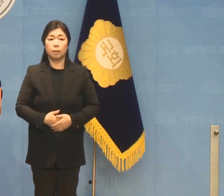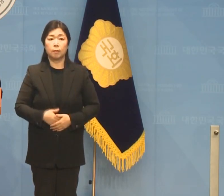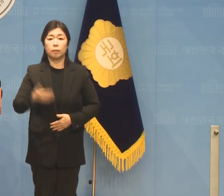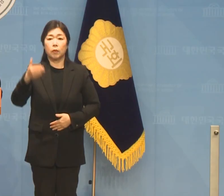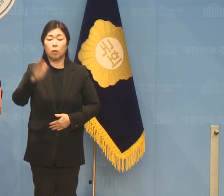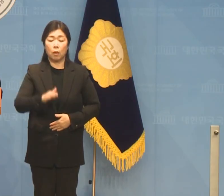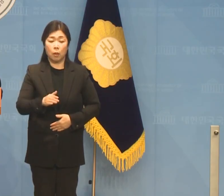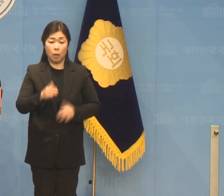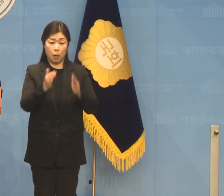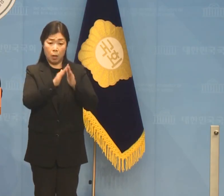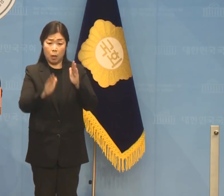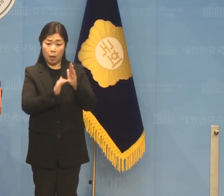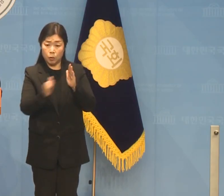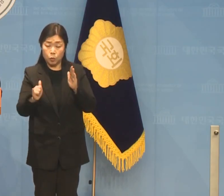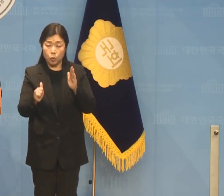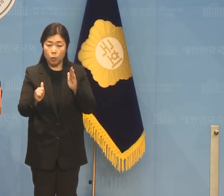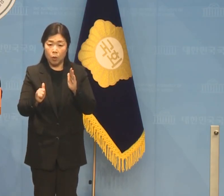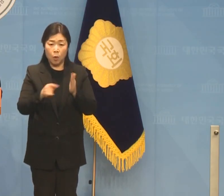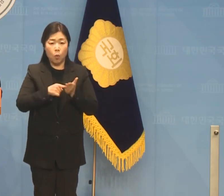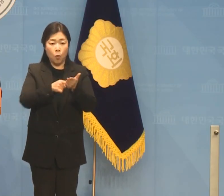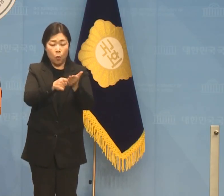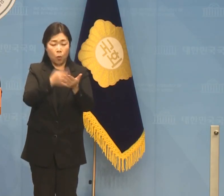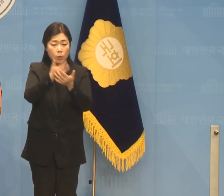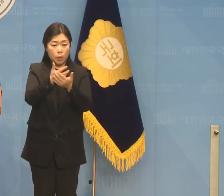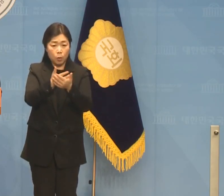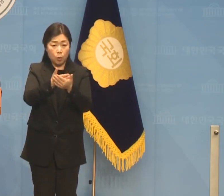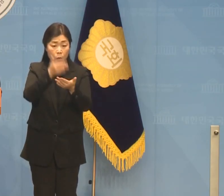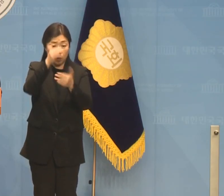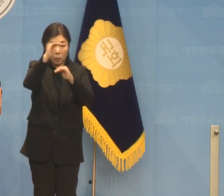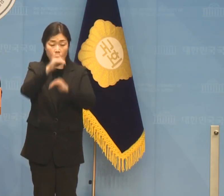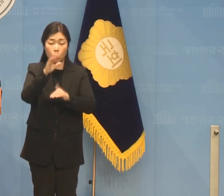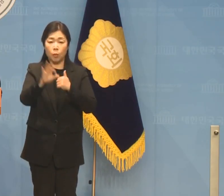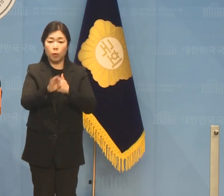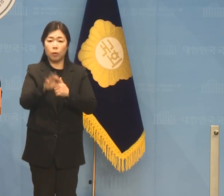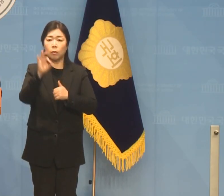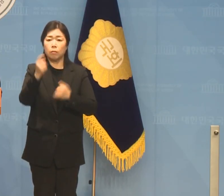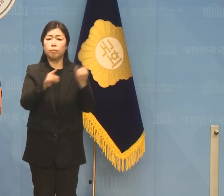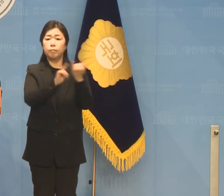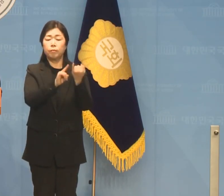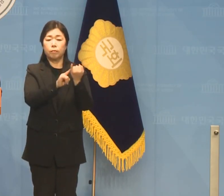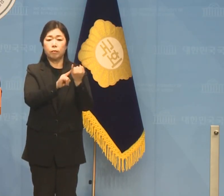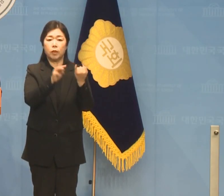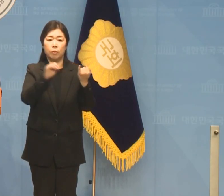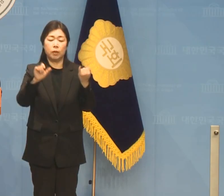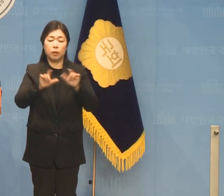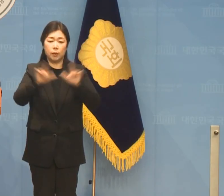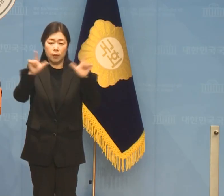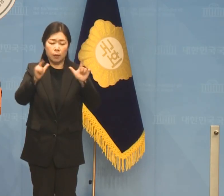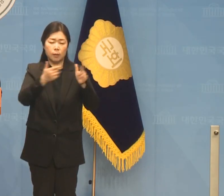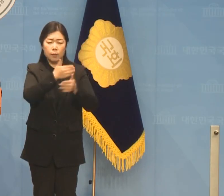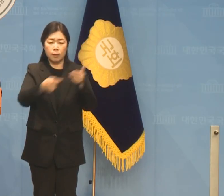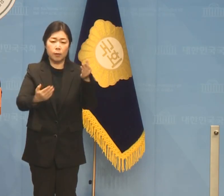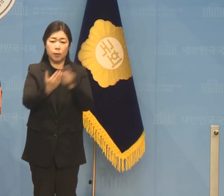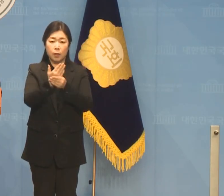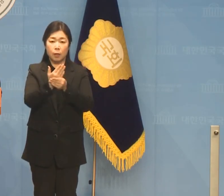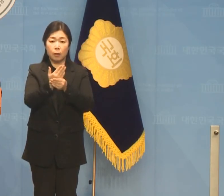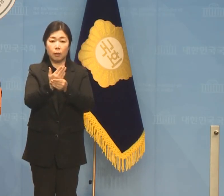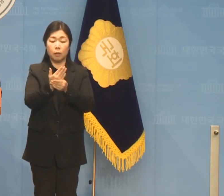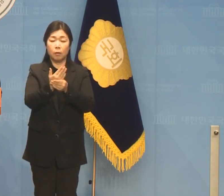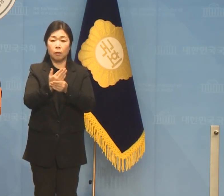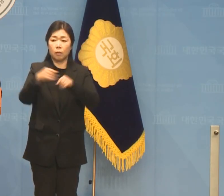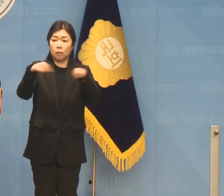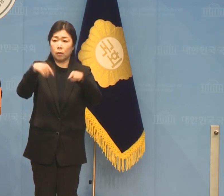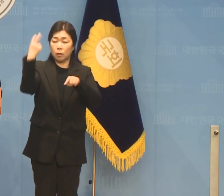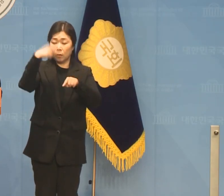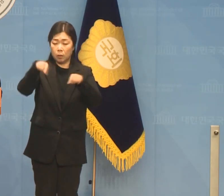그러나 유족들이 공개한 자료나 보도에 따르면 오 씨는 MBC 기상 재난 파트장의 지휘와